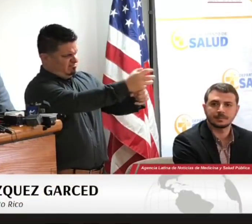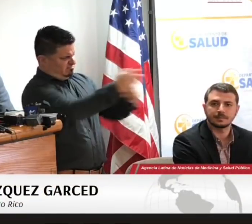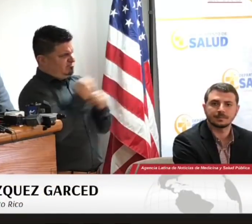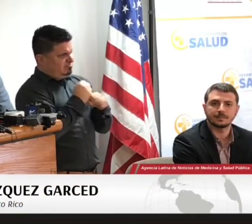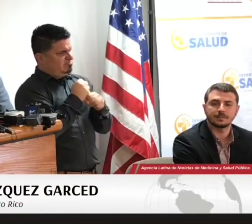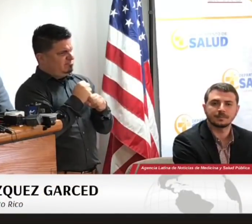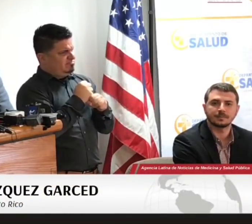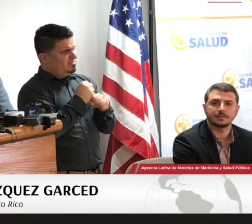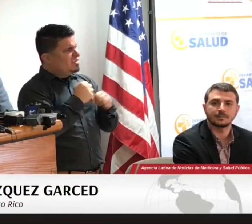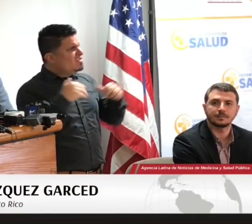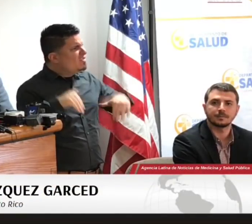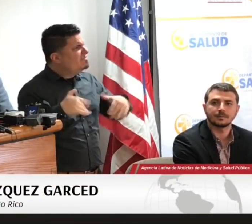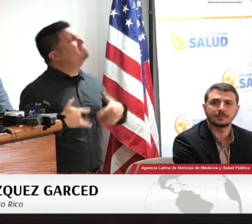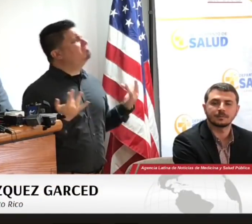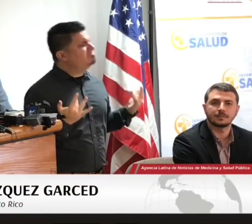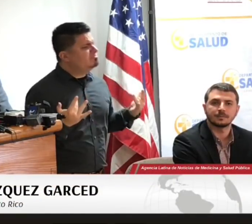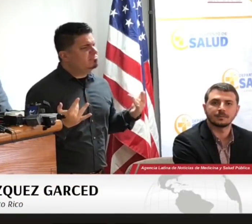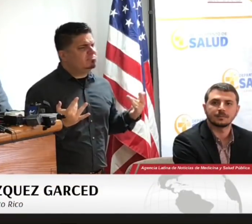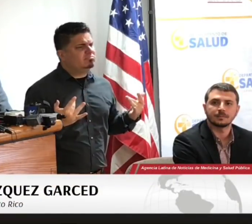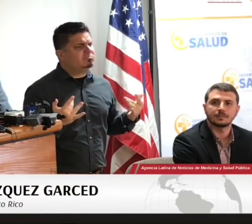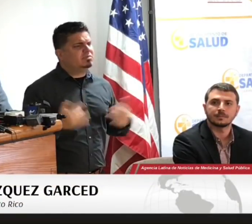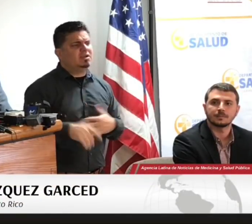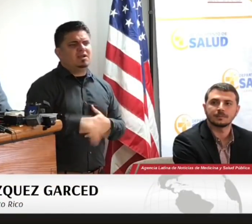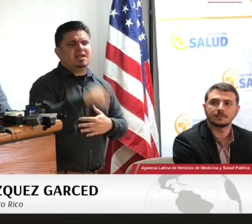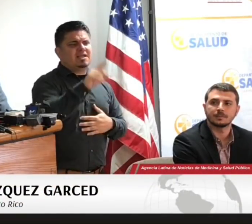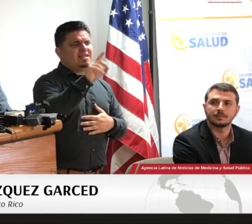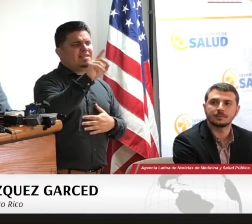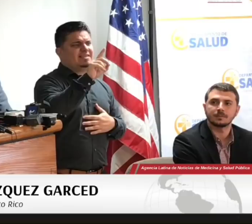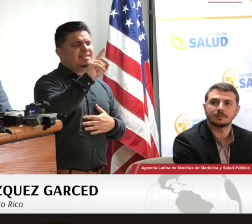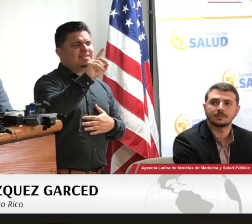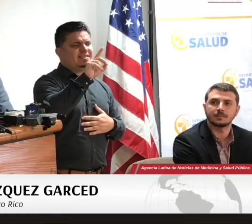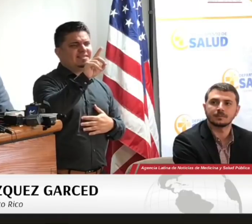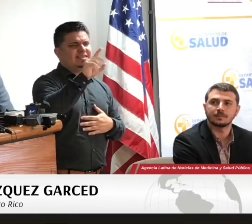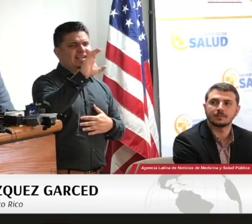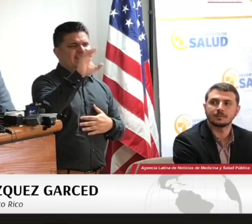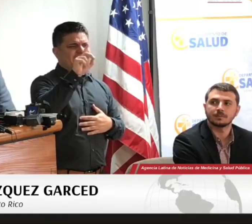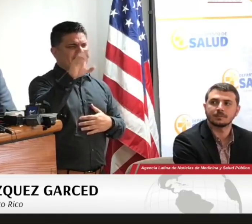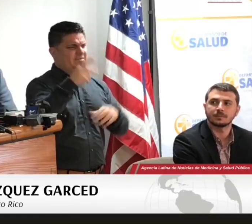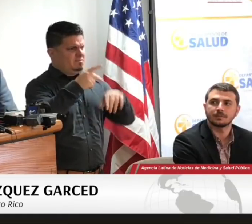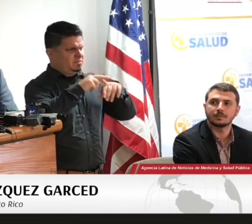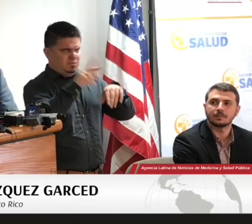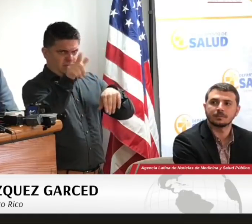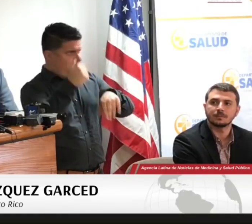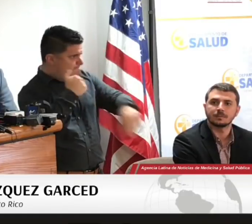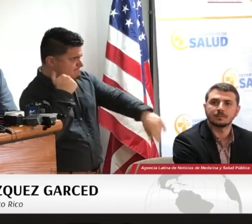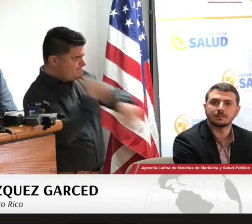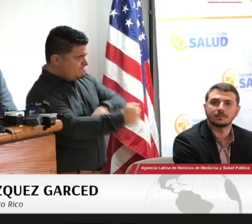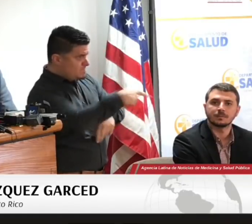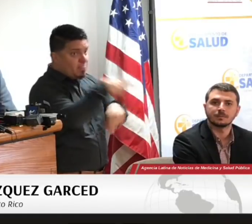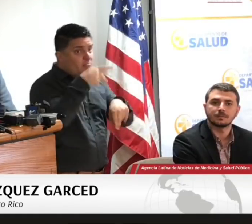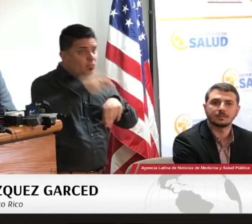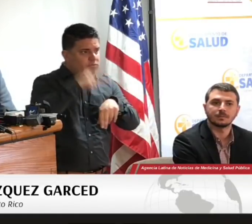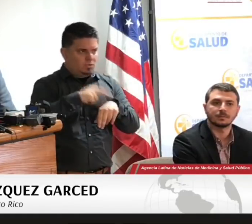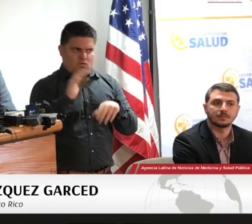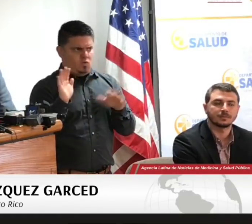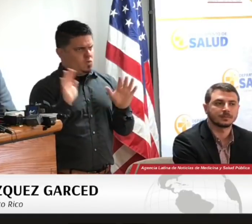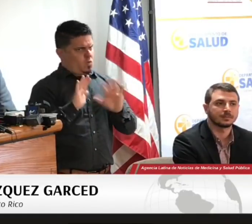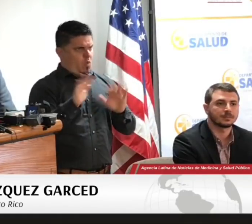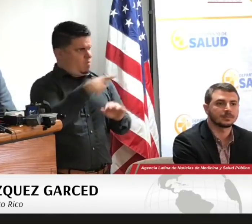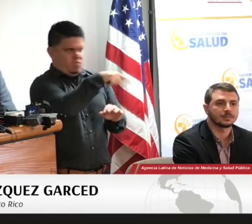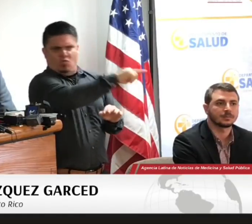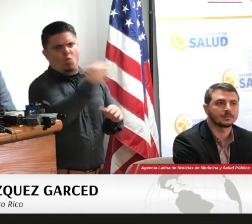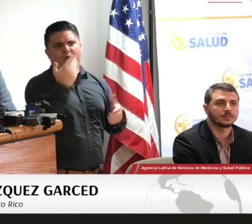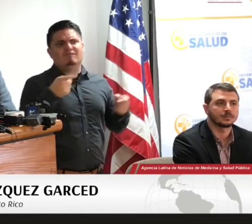al doctor del CDC de Puerto Rico porque él ha sido extremadamente colaborador y no ha estado en sus manos, el doctor